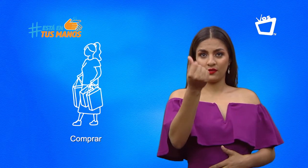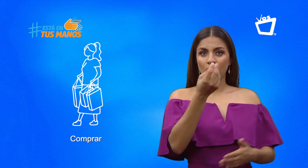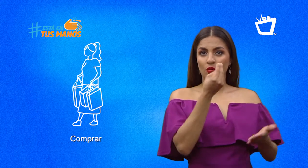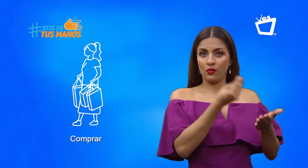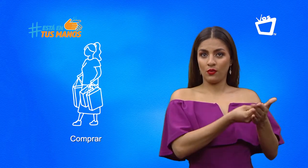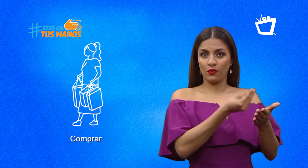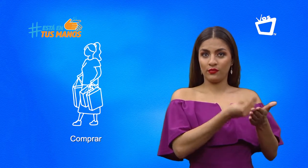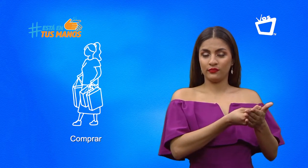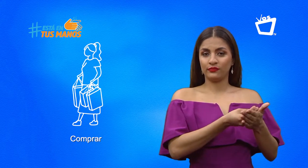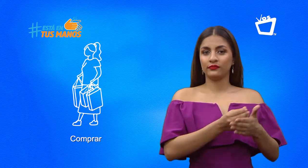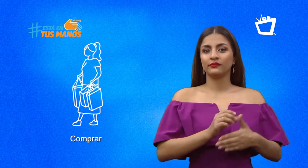comprar